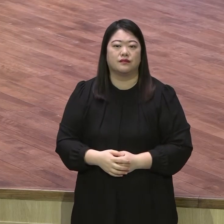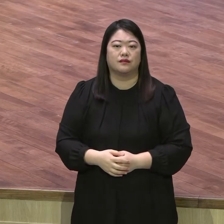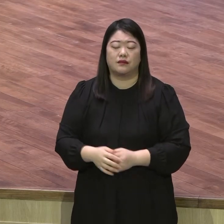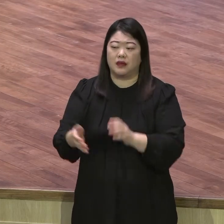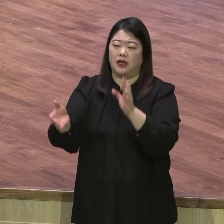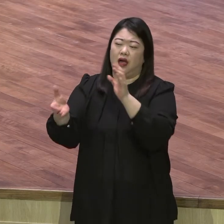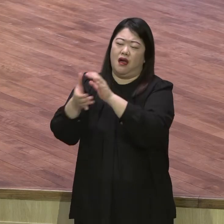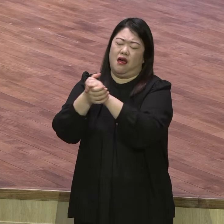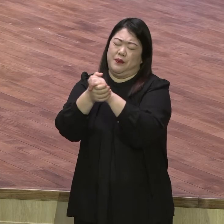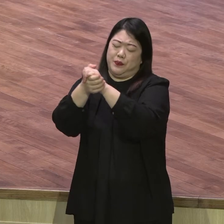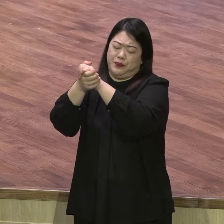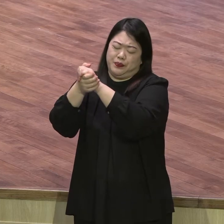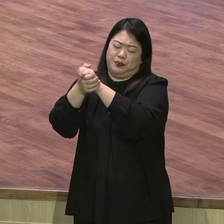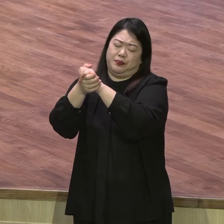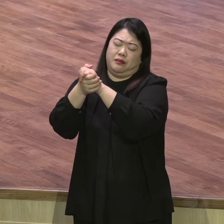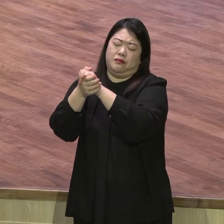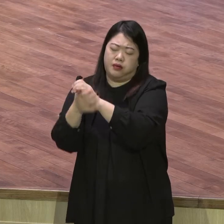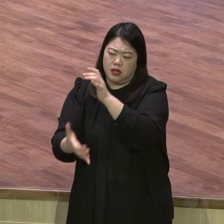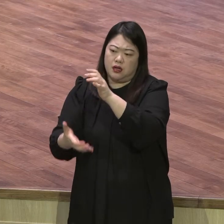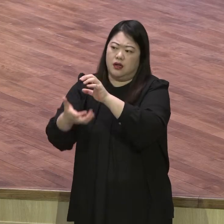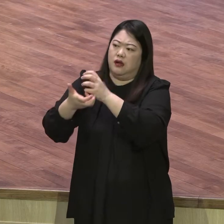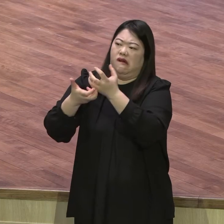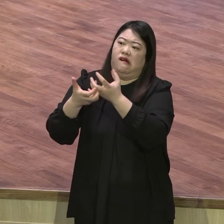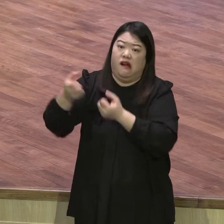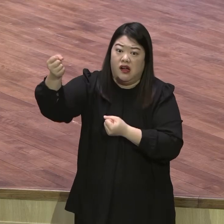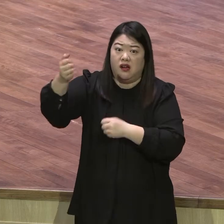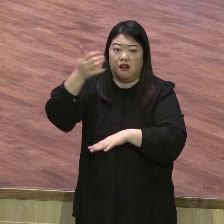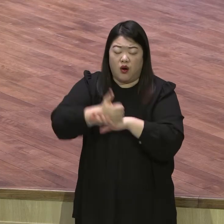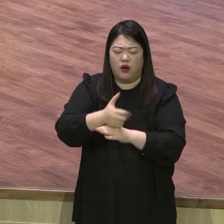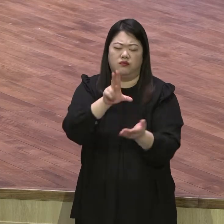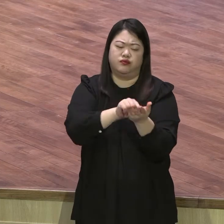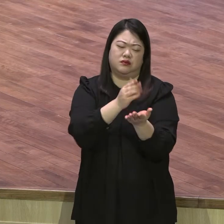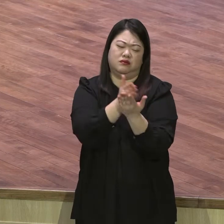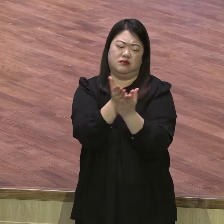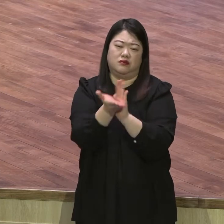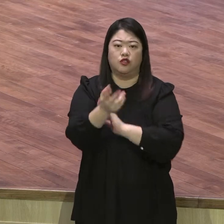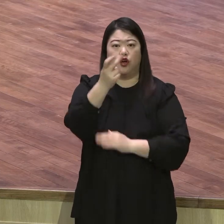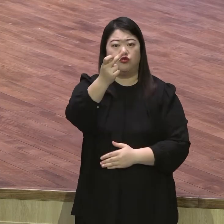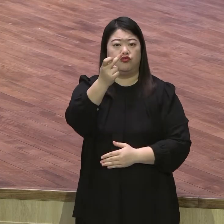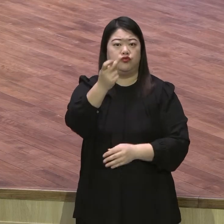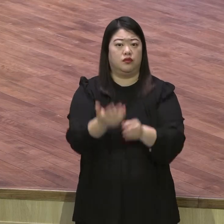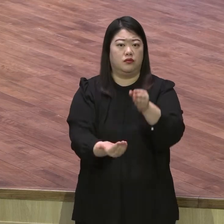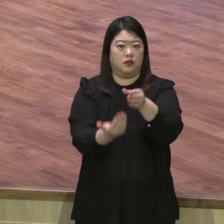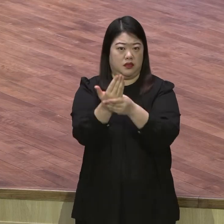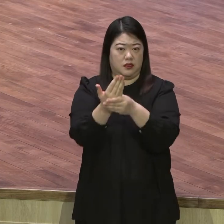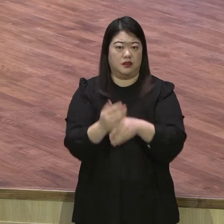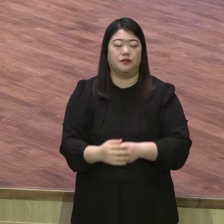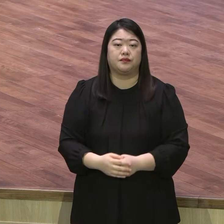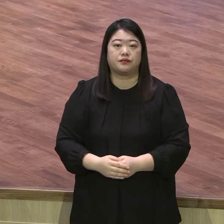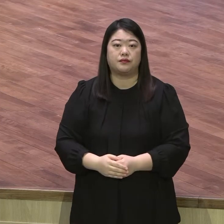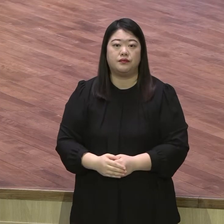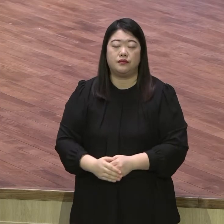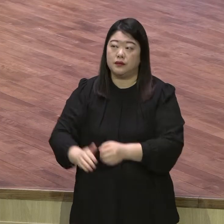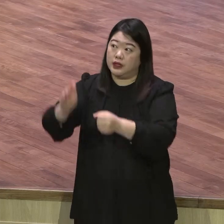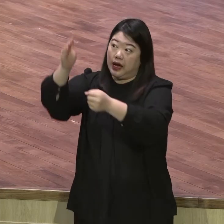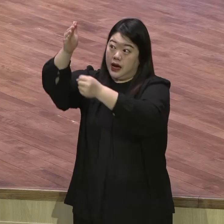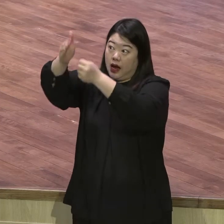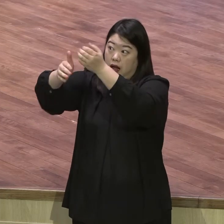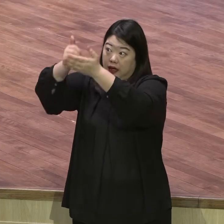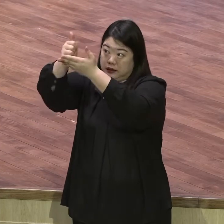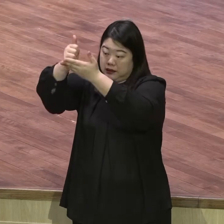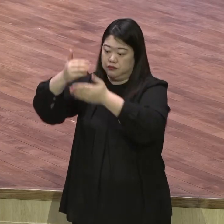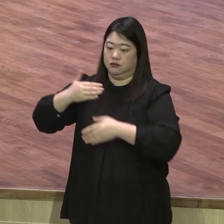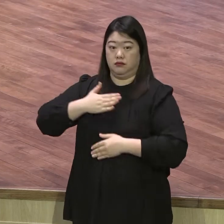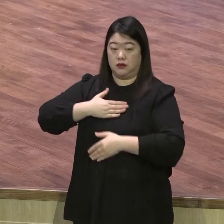12가지 문제가 와버린 거예요. 하나님과의 관계가 가장 중요해요. 하나님과 관계가 잘 되면